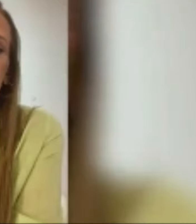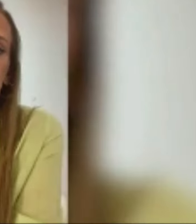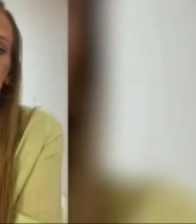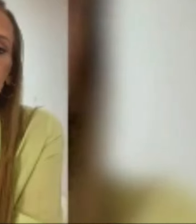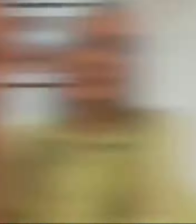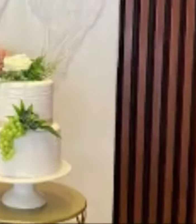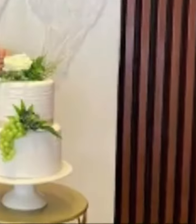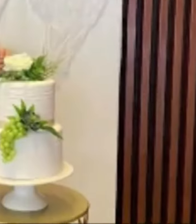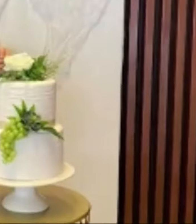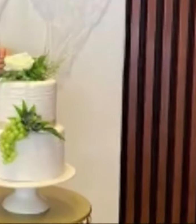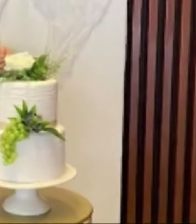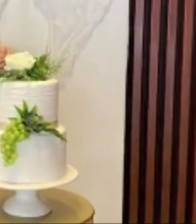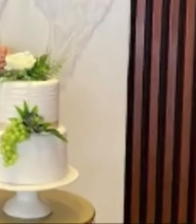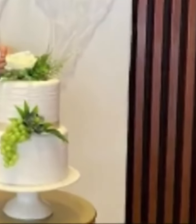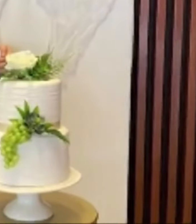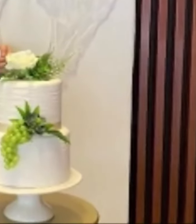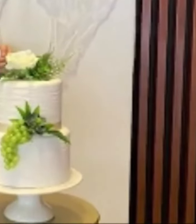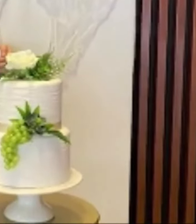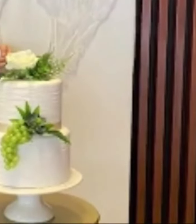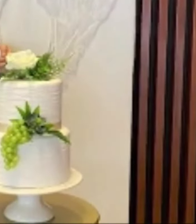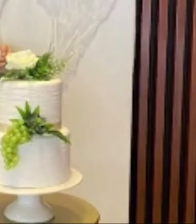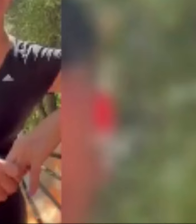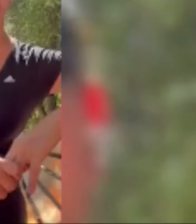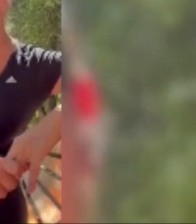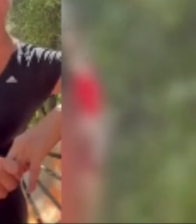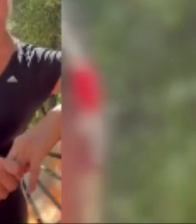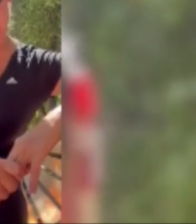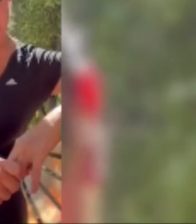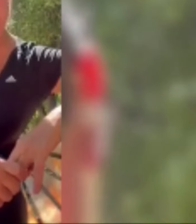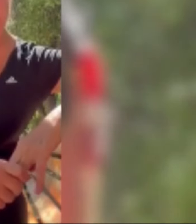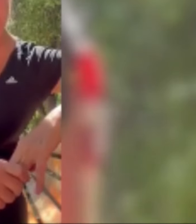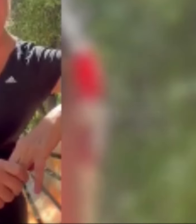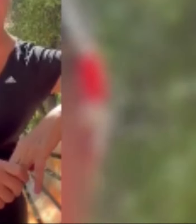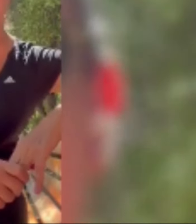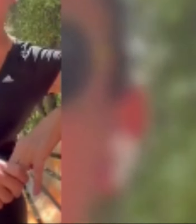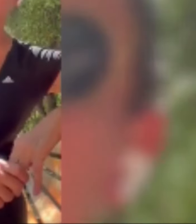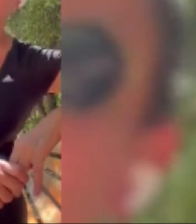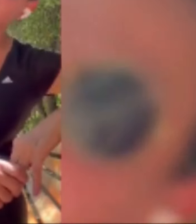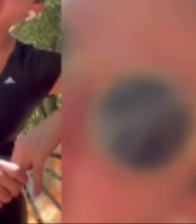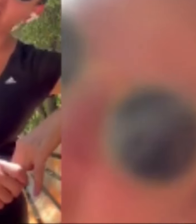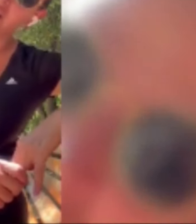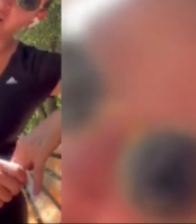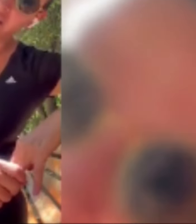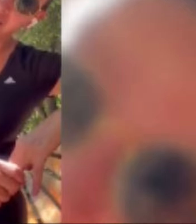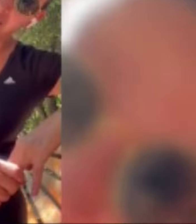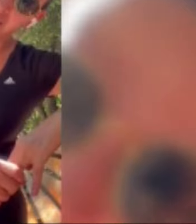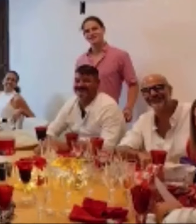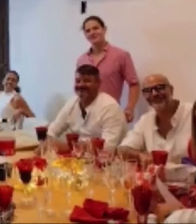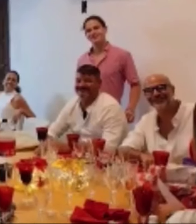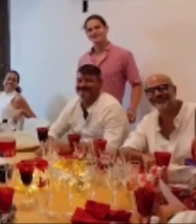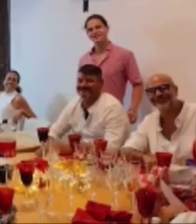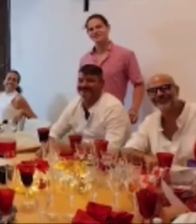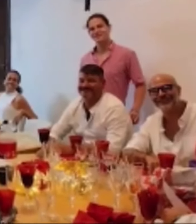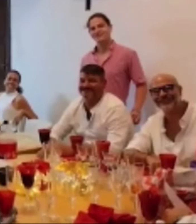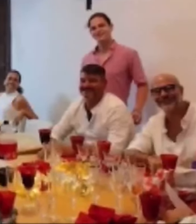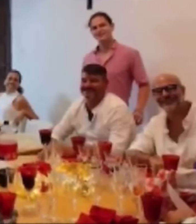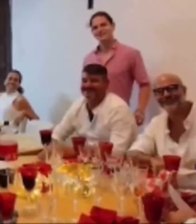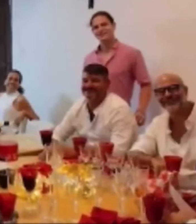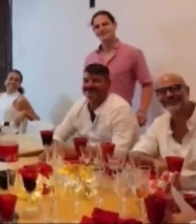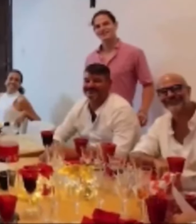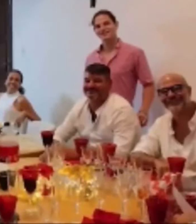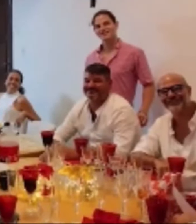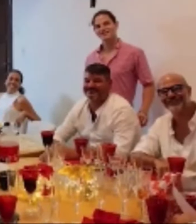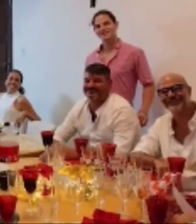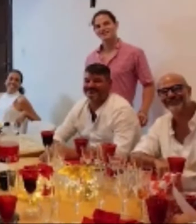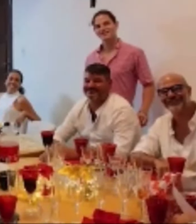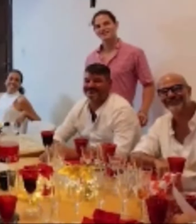bien merecido. Tu amor por Santa Cruz es verdaderamente desmedido y es el mismo amor que nos ha enseñado a nosotros a tener por esa tierra que